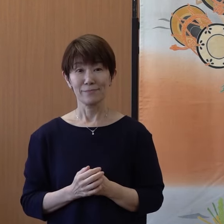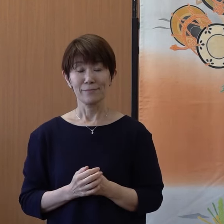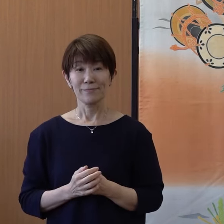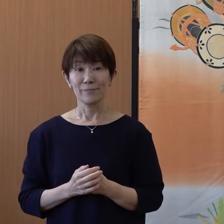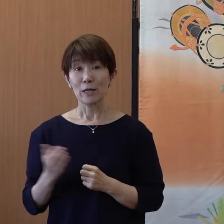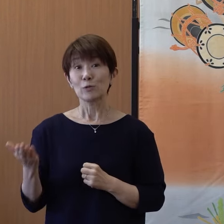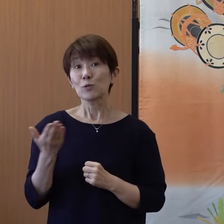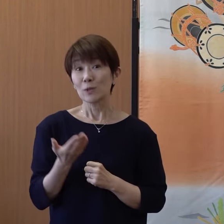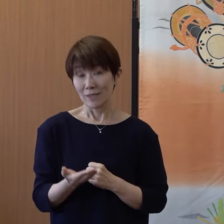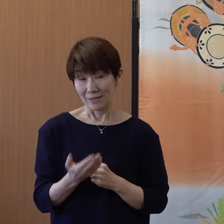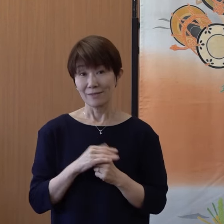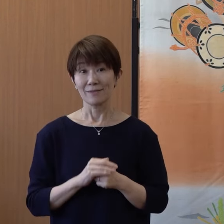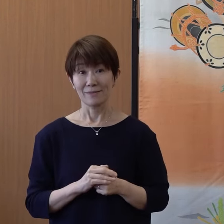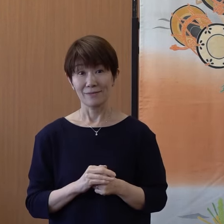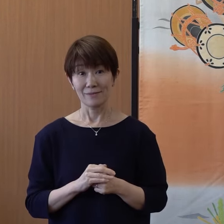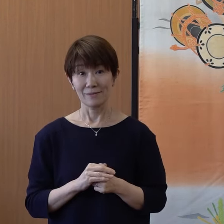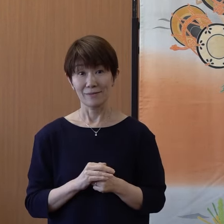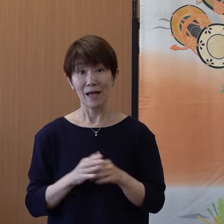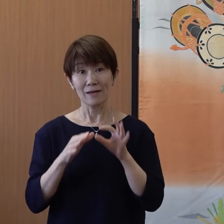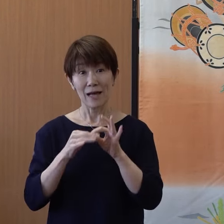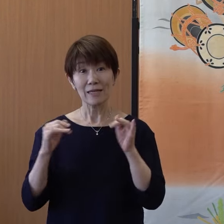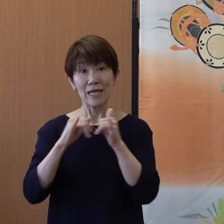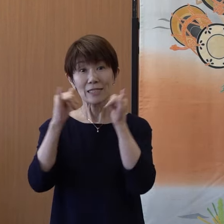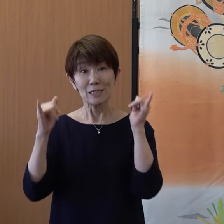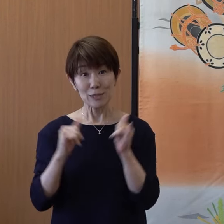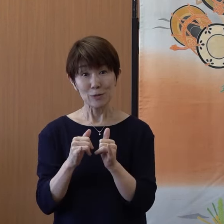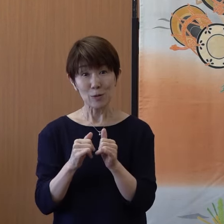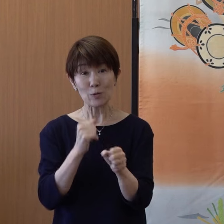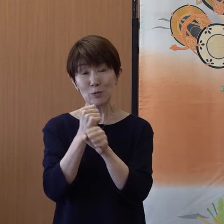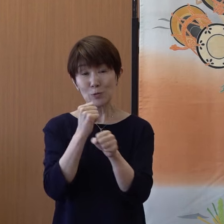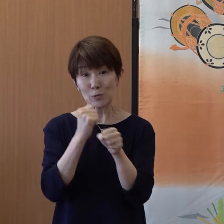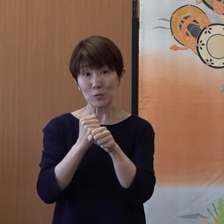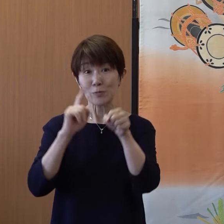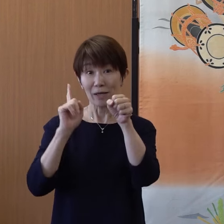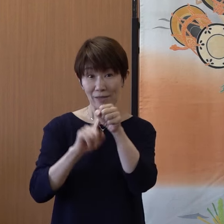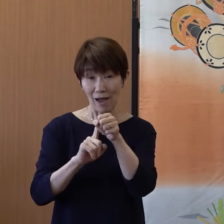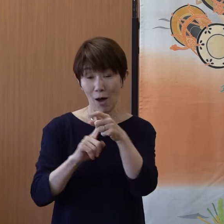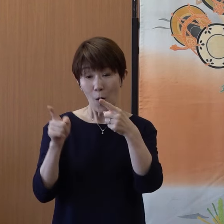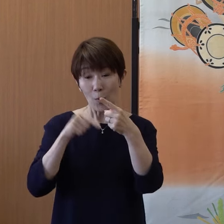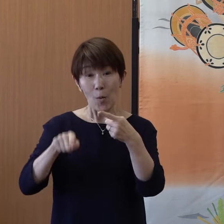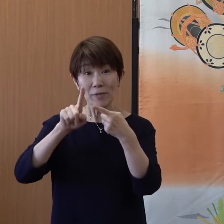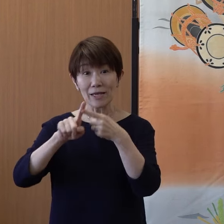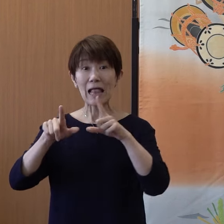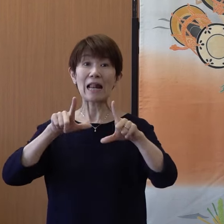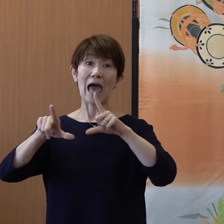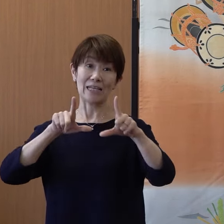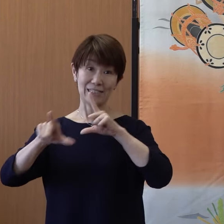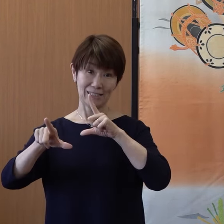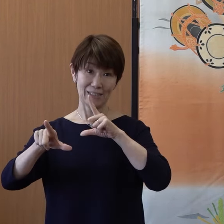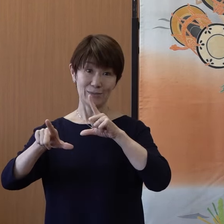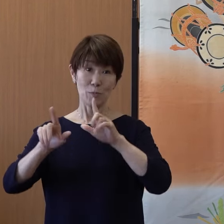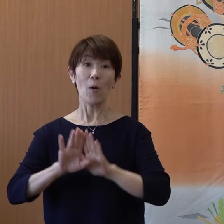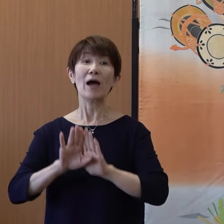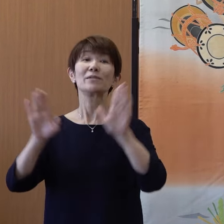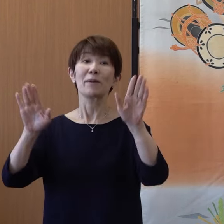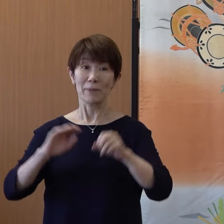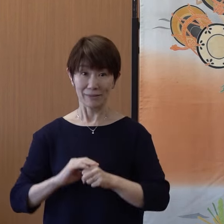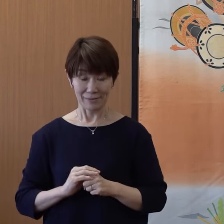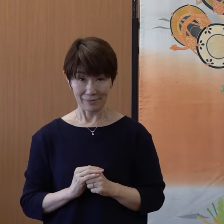次に関係人口創出に向けた LINE の公式アカウントを新たに開設いたします。